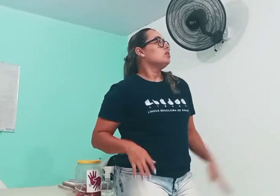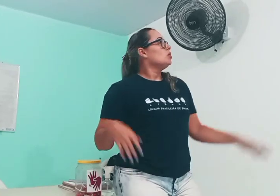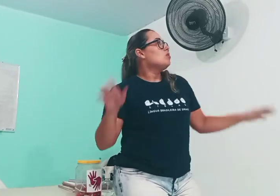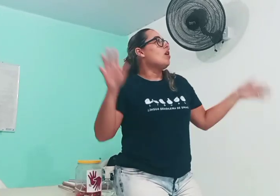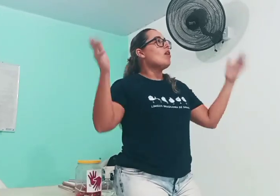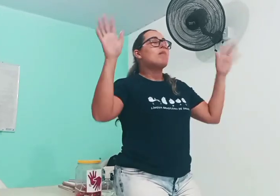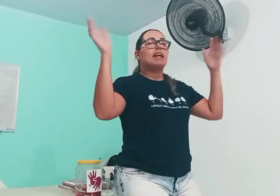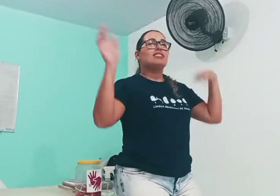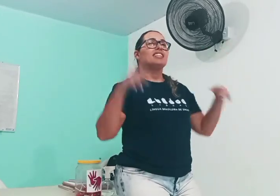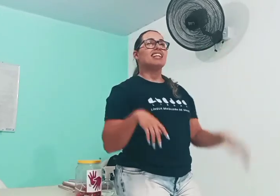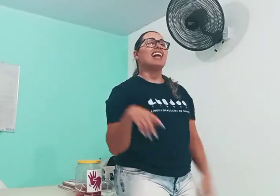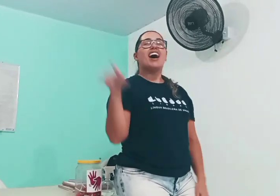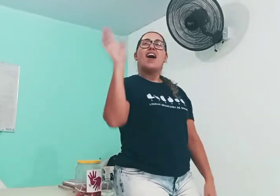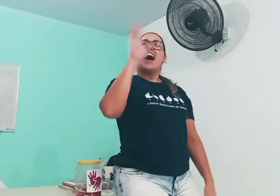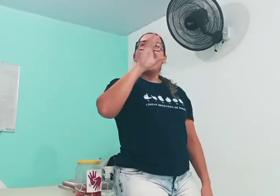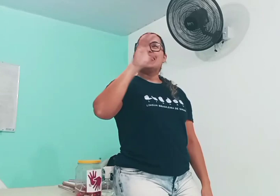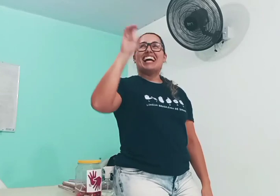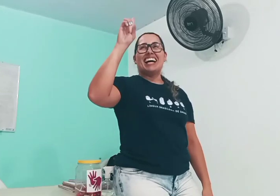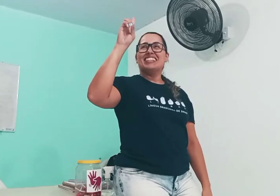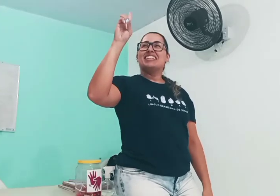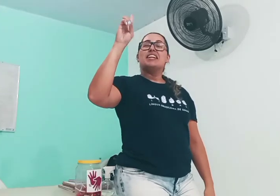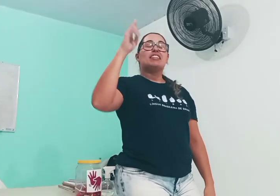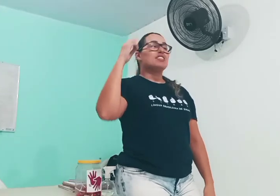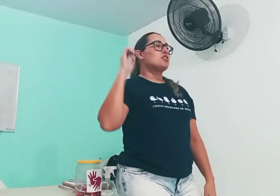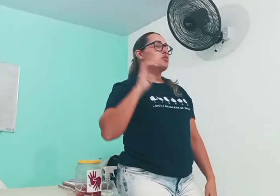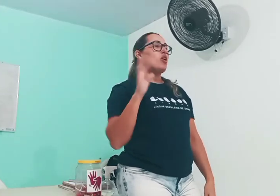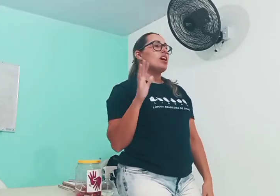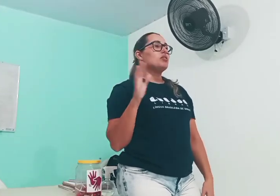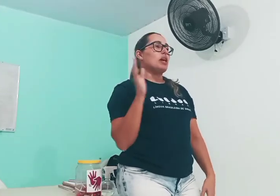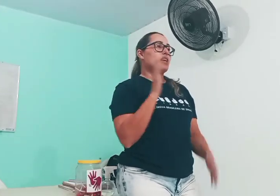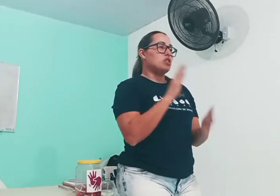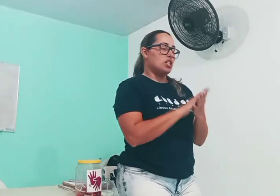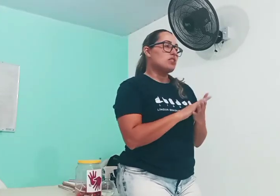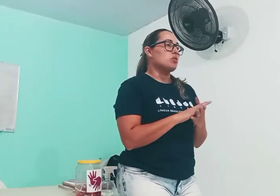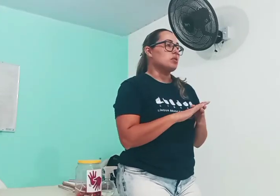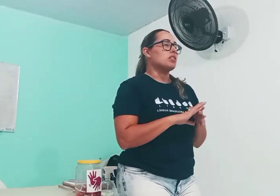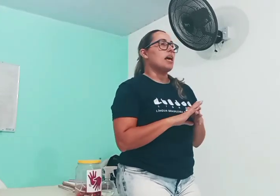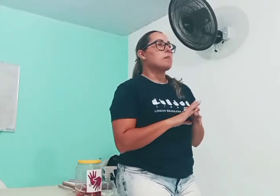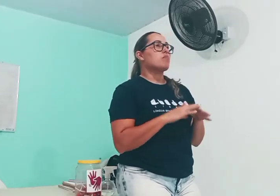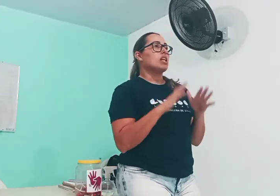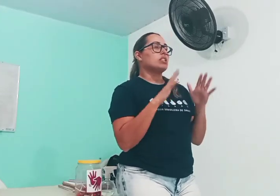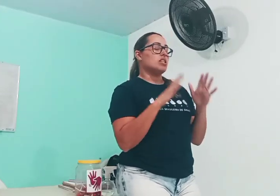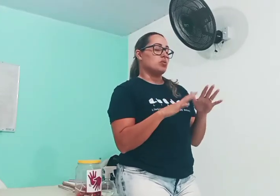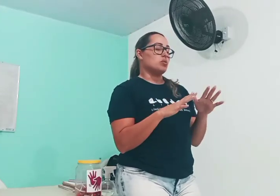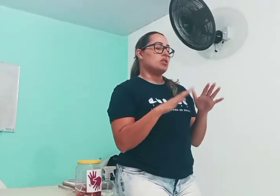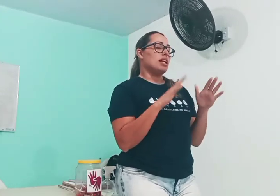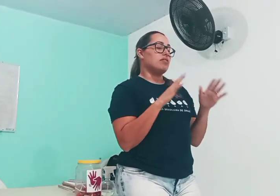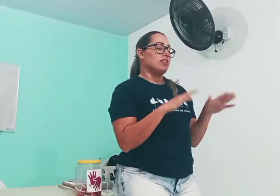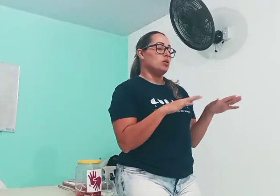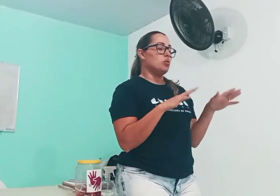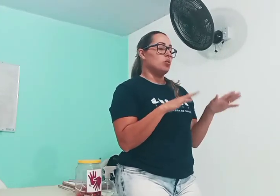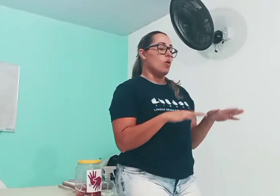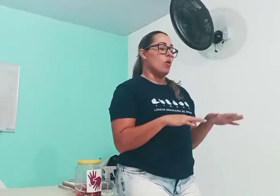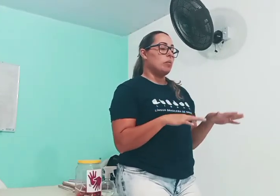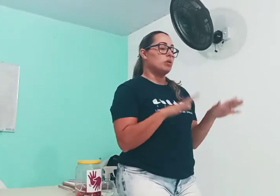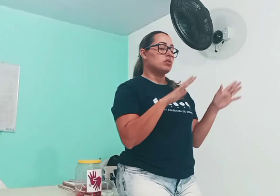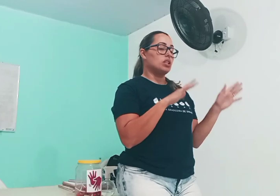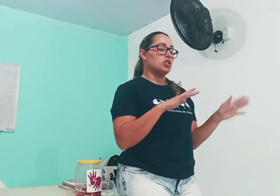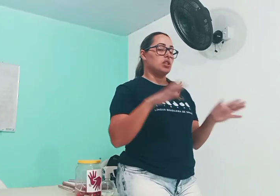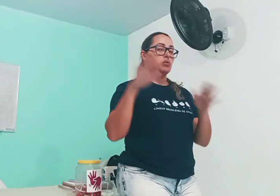do homem, você canta. Aí tá. Só no caso de Jesus, né? Jesus, ele é filho do homem no sentido de